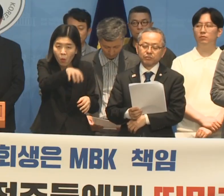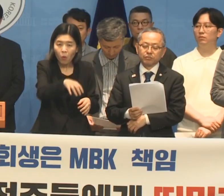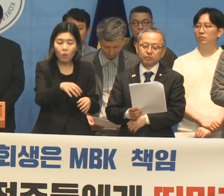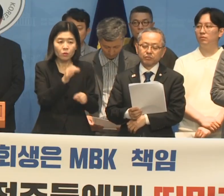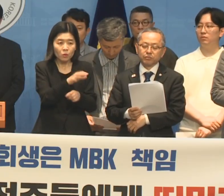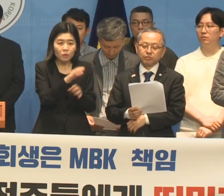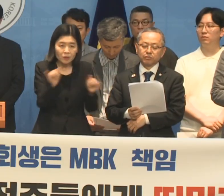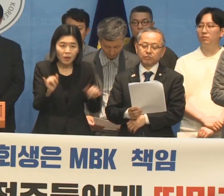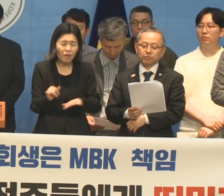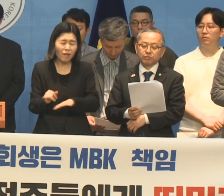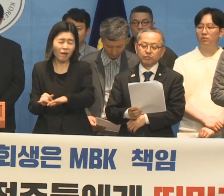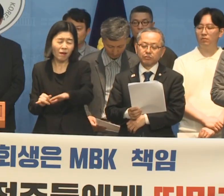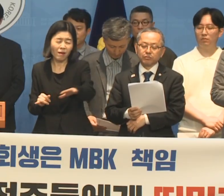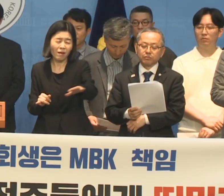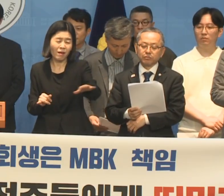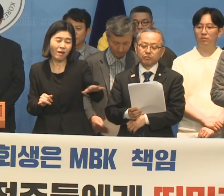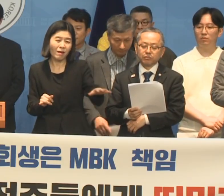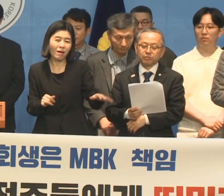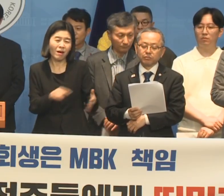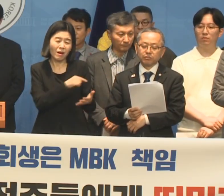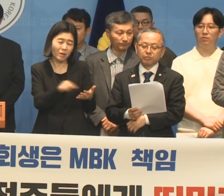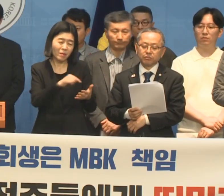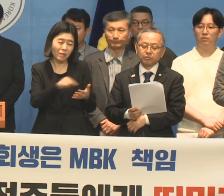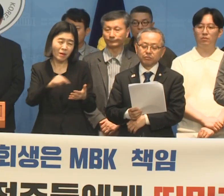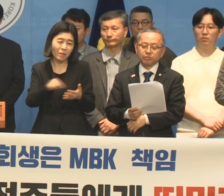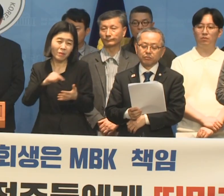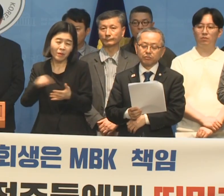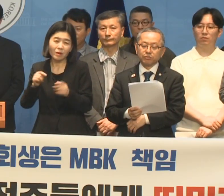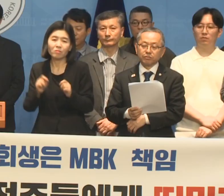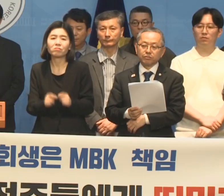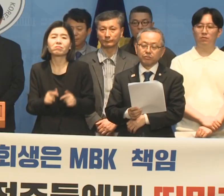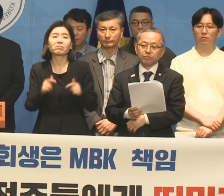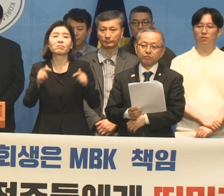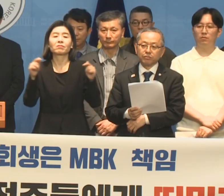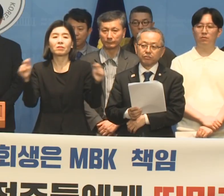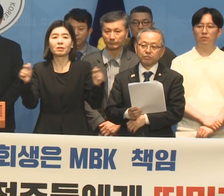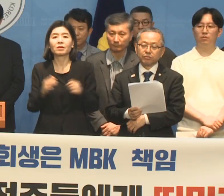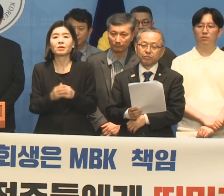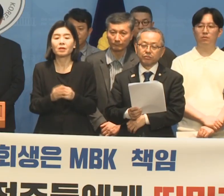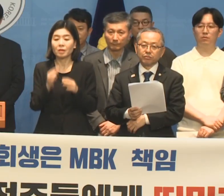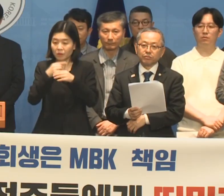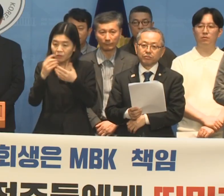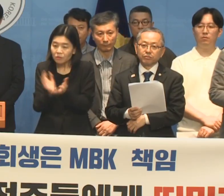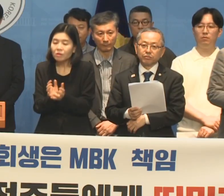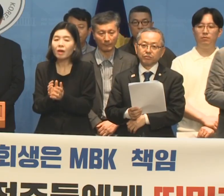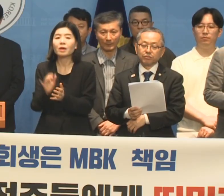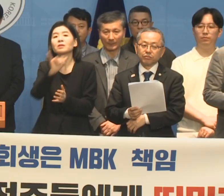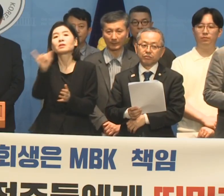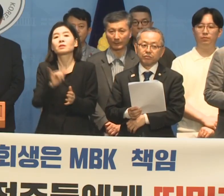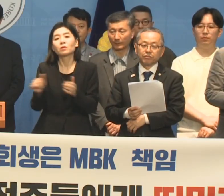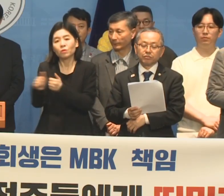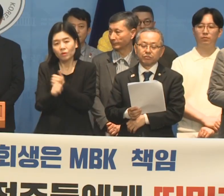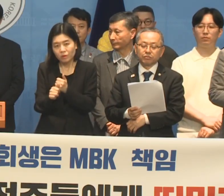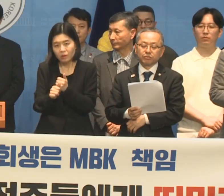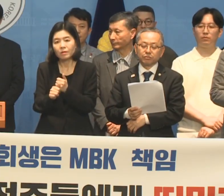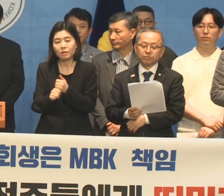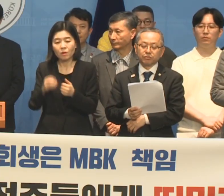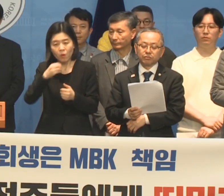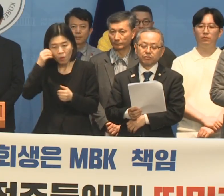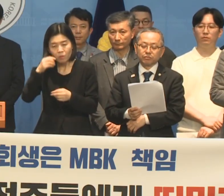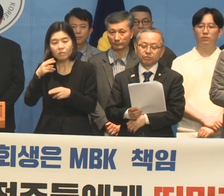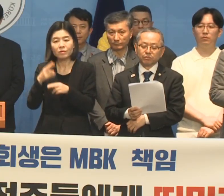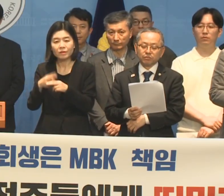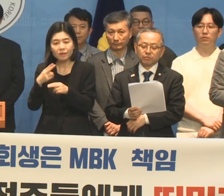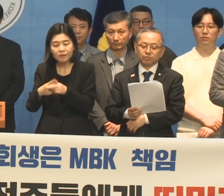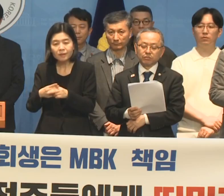소비자들 전방위적으로 피해가 확산하고 있습니다. 더불어민주당 을지로위원회 홈플러스 대책